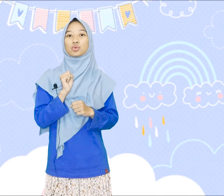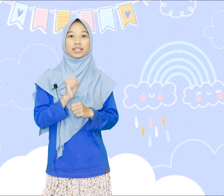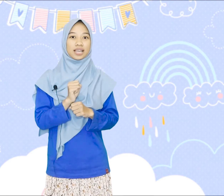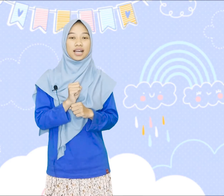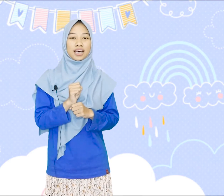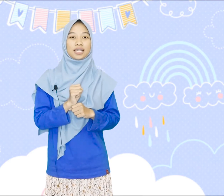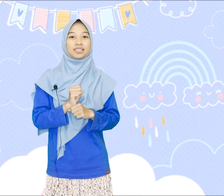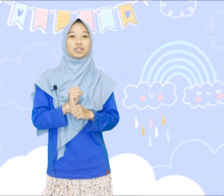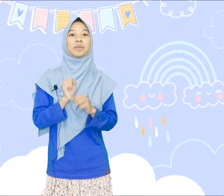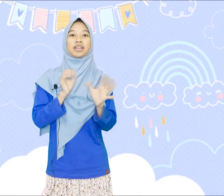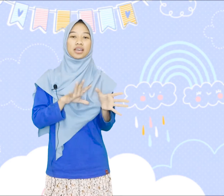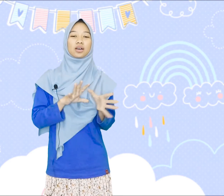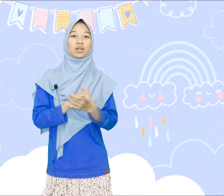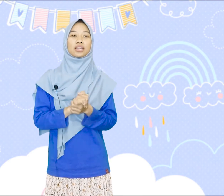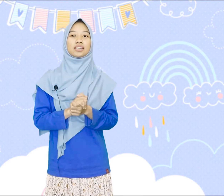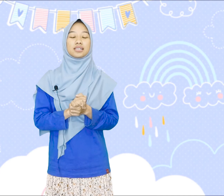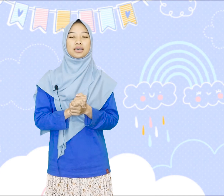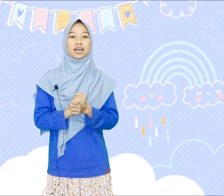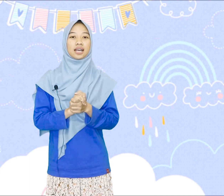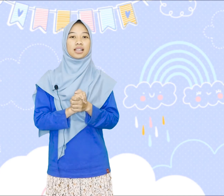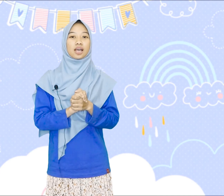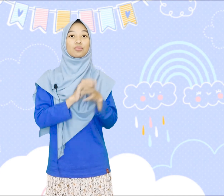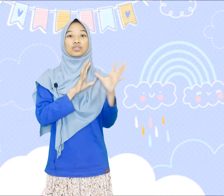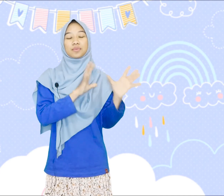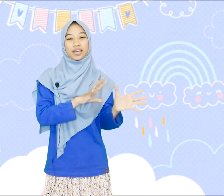cuaca. Jadi beda ya kalau tadi tentang